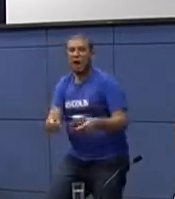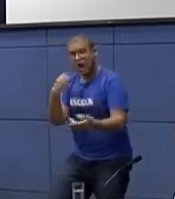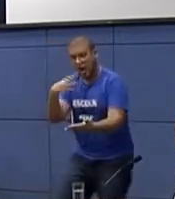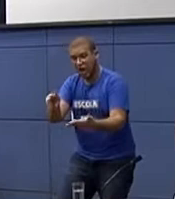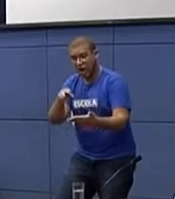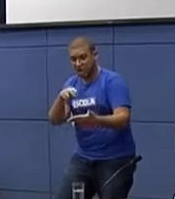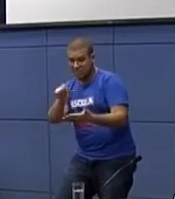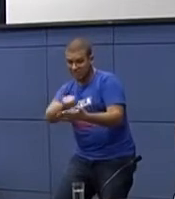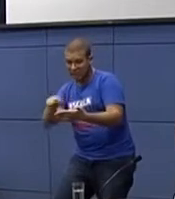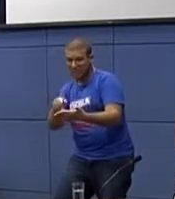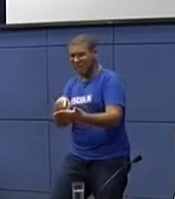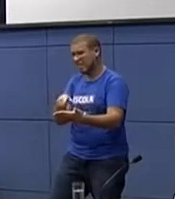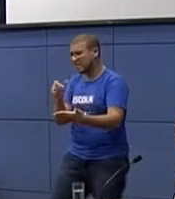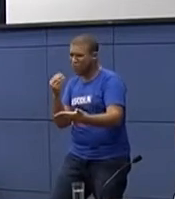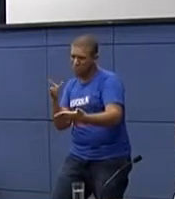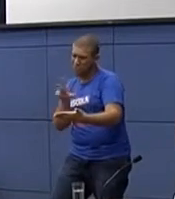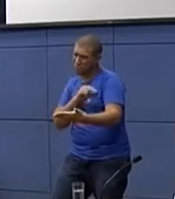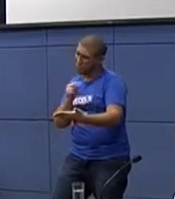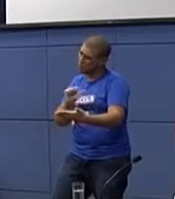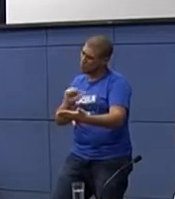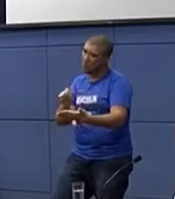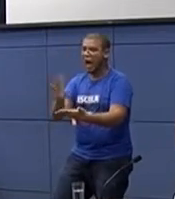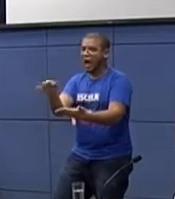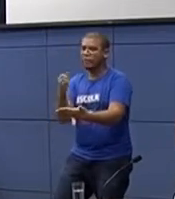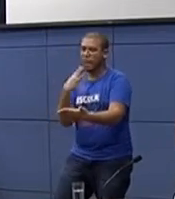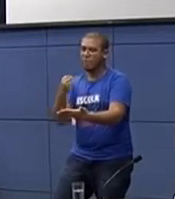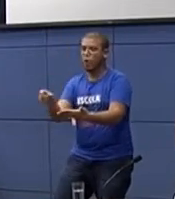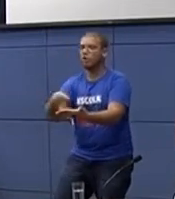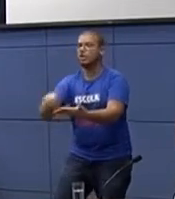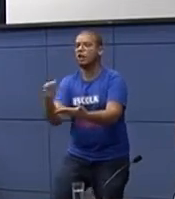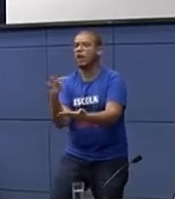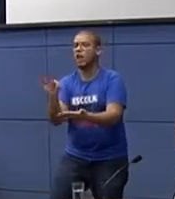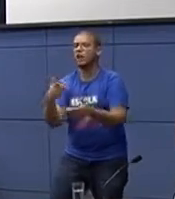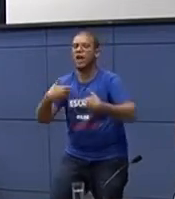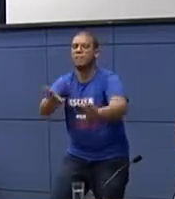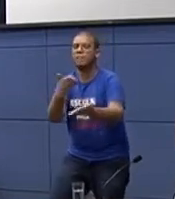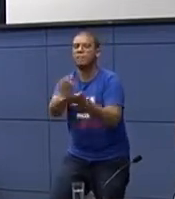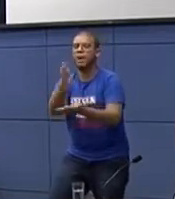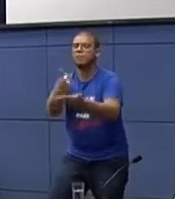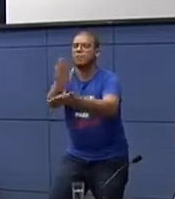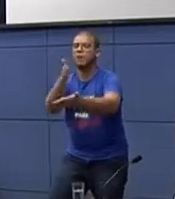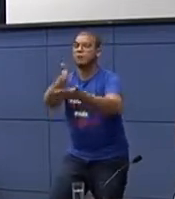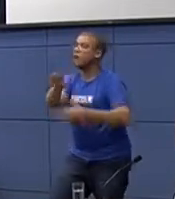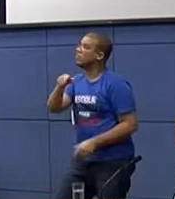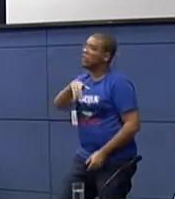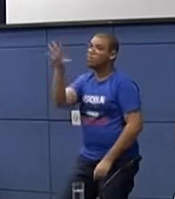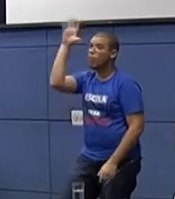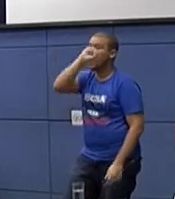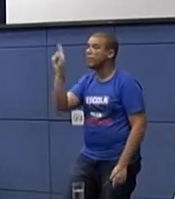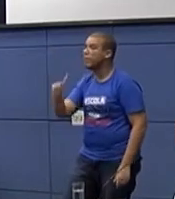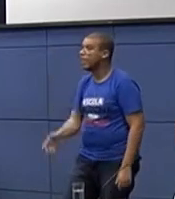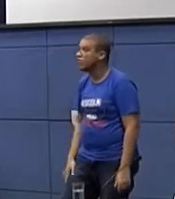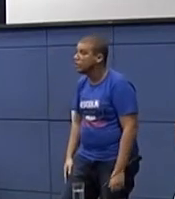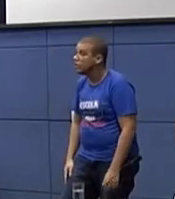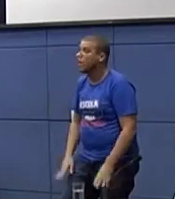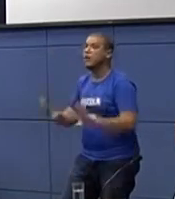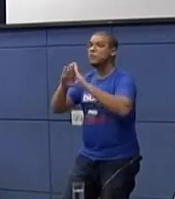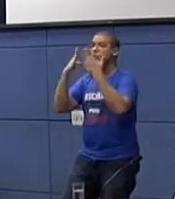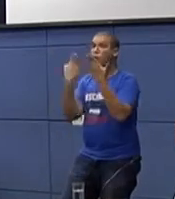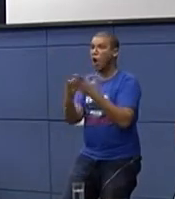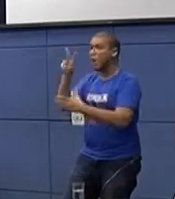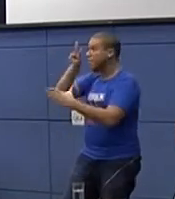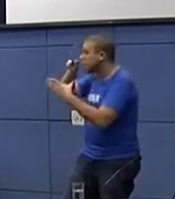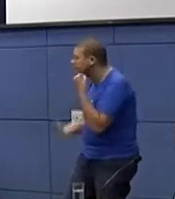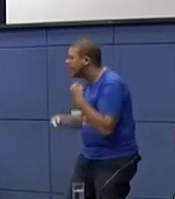dá um papel, ele escreve. Ah, tá certo, isso aí não, tá muito ruim, aí uma pessoa vai lá, corrige, dá 10, vai passando os surdos, mas os